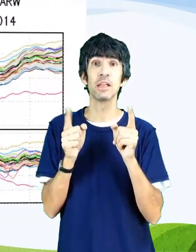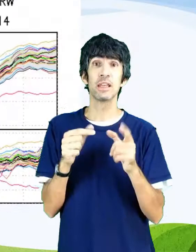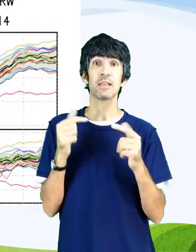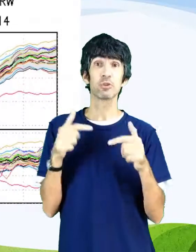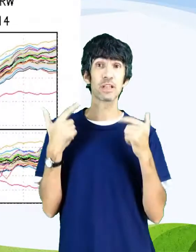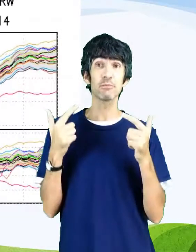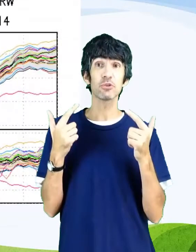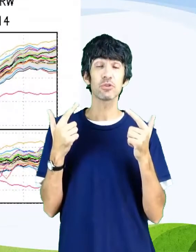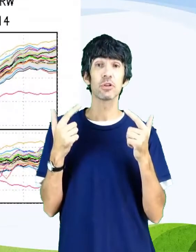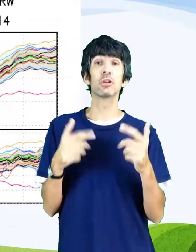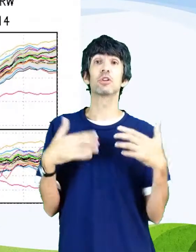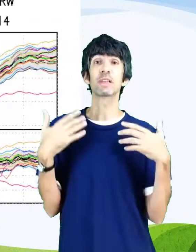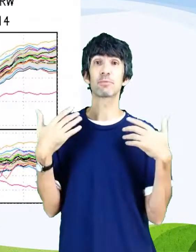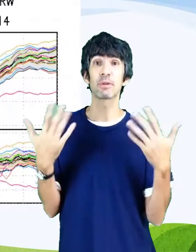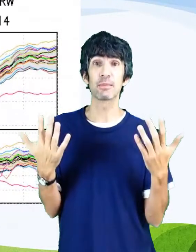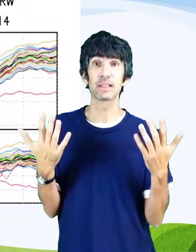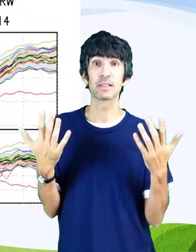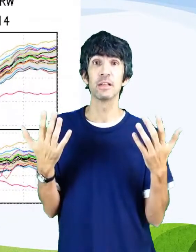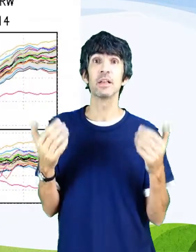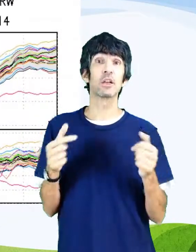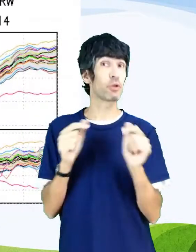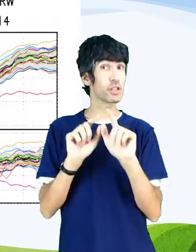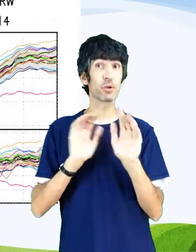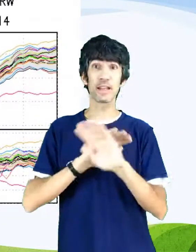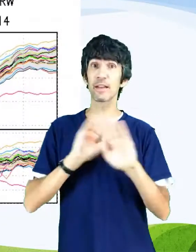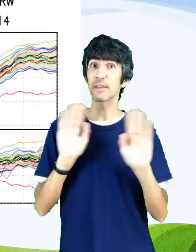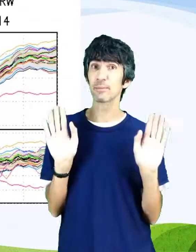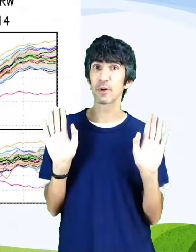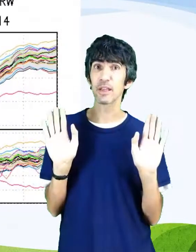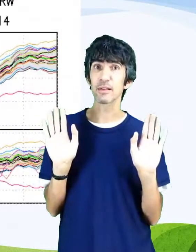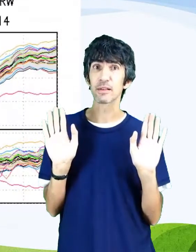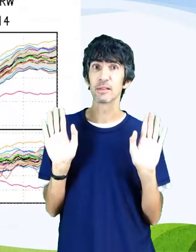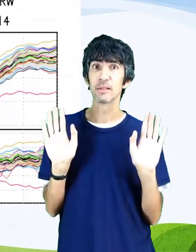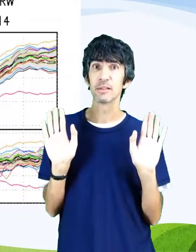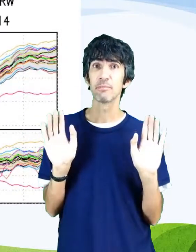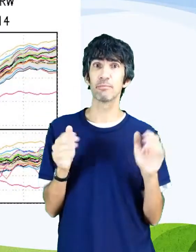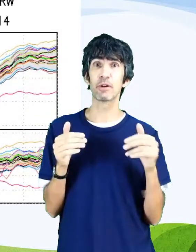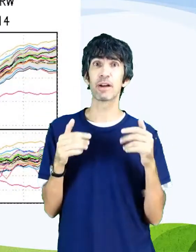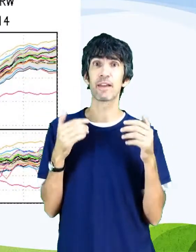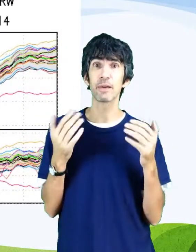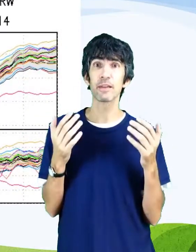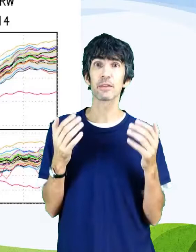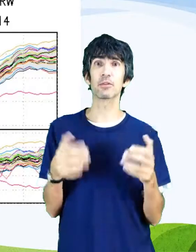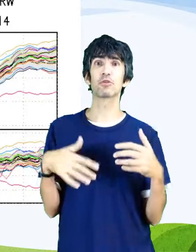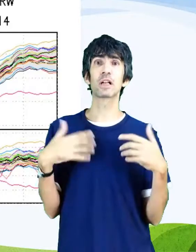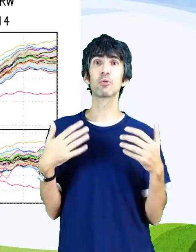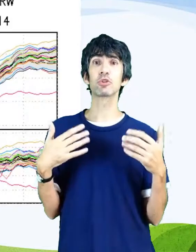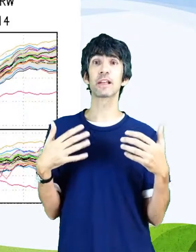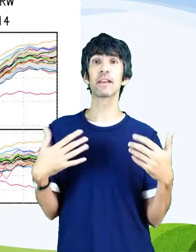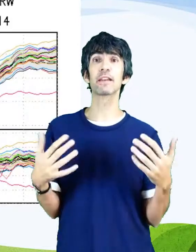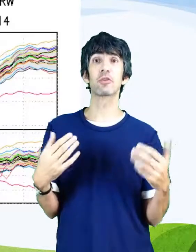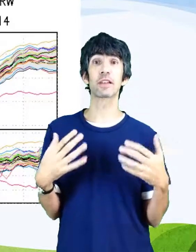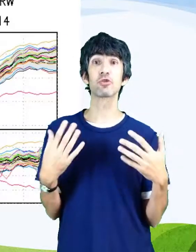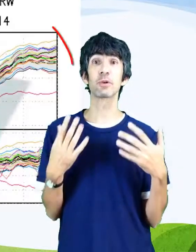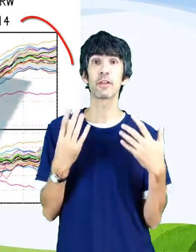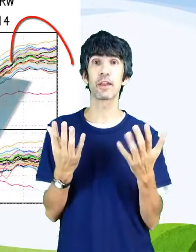Y mostramos los más probables. No hay seguridad de 100%. Pero cada vez, con los cálculos que realizan los grandes